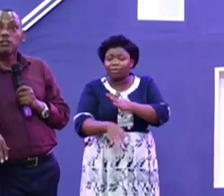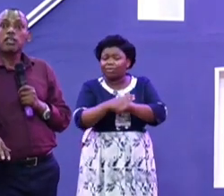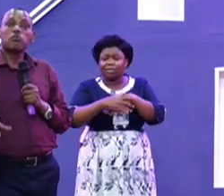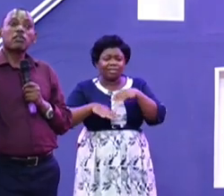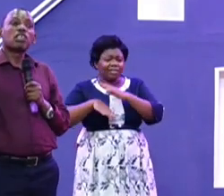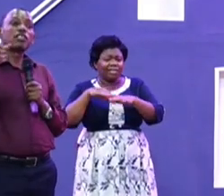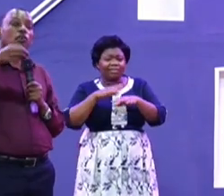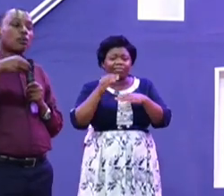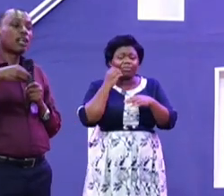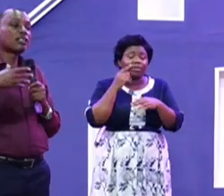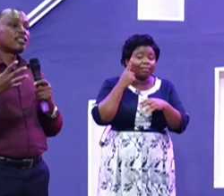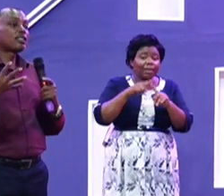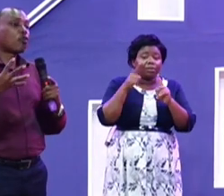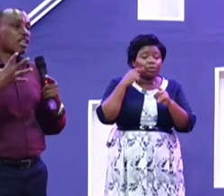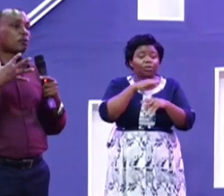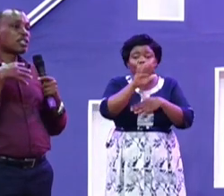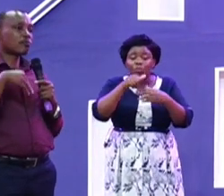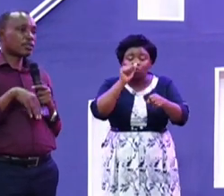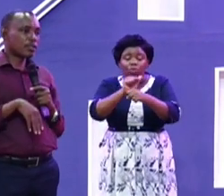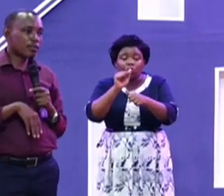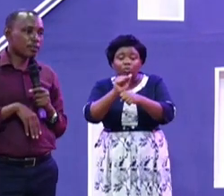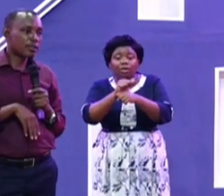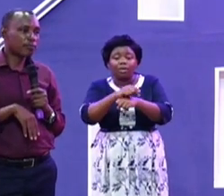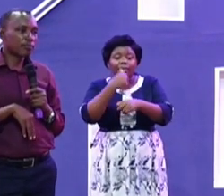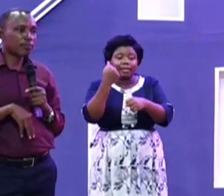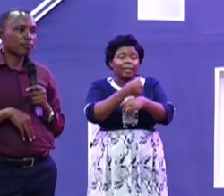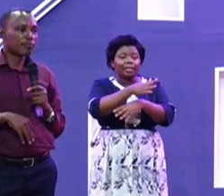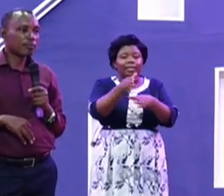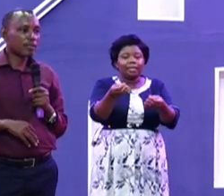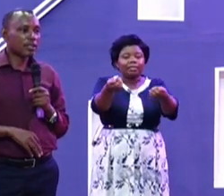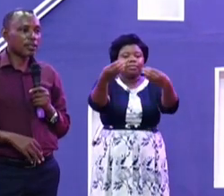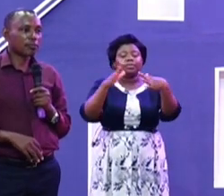nga emirimu egikolebwa gikomyawo service gye tuli